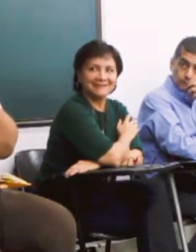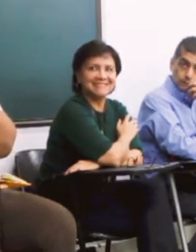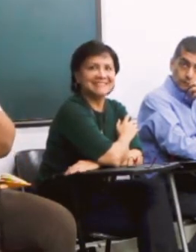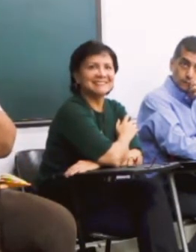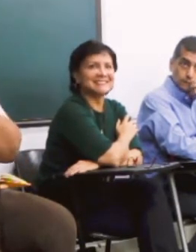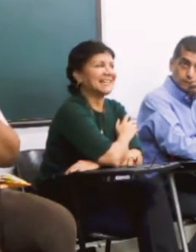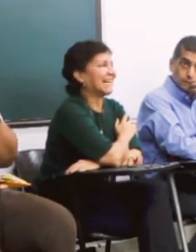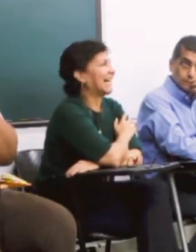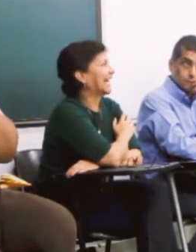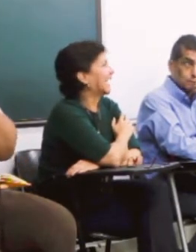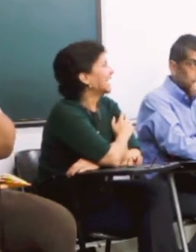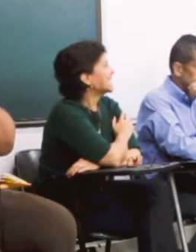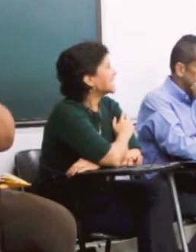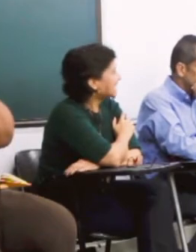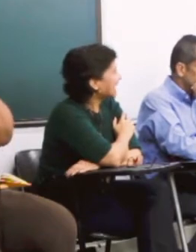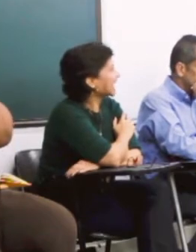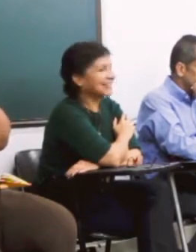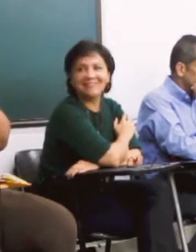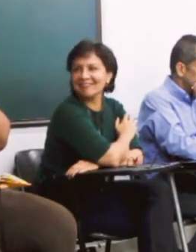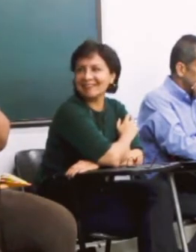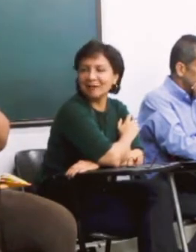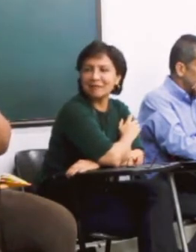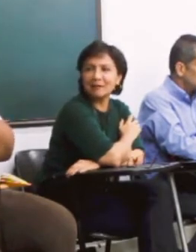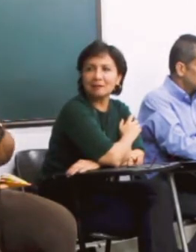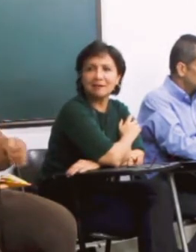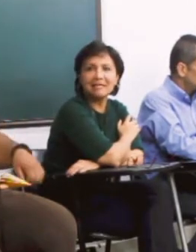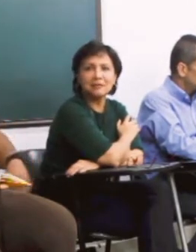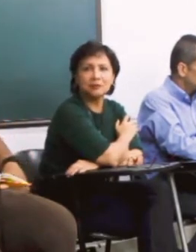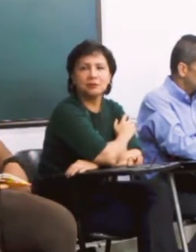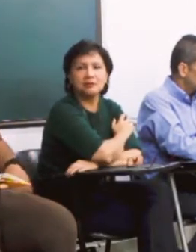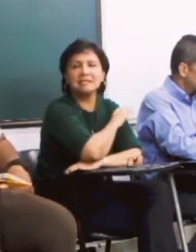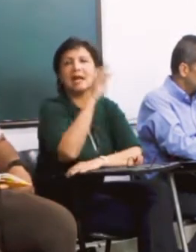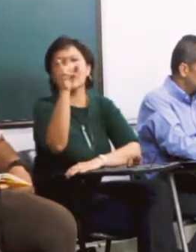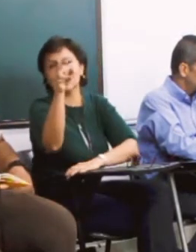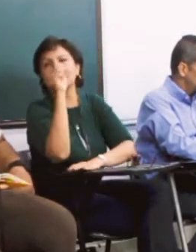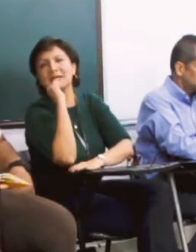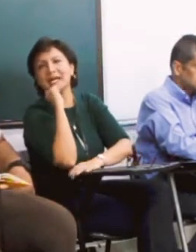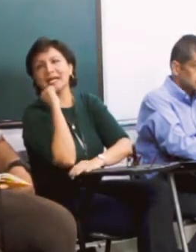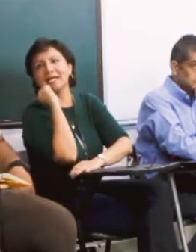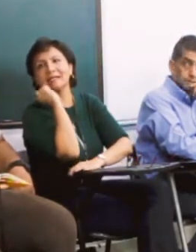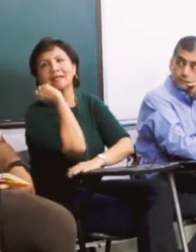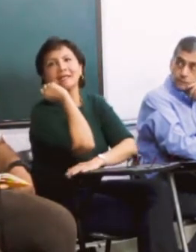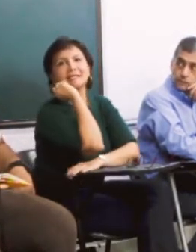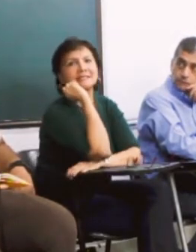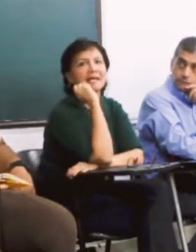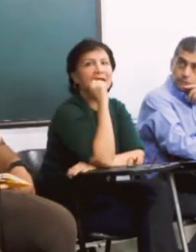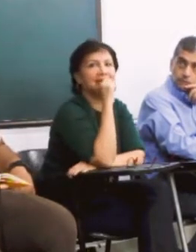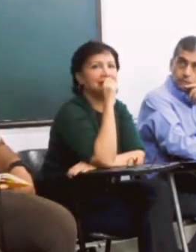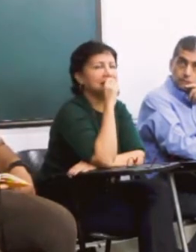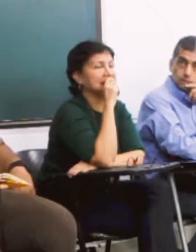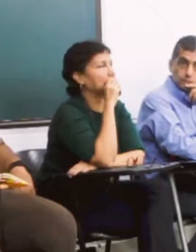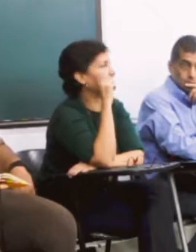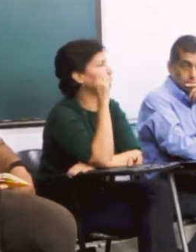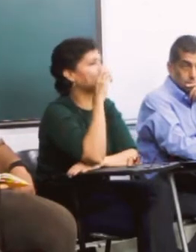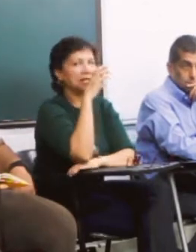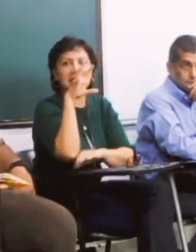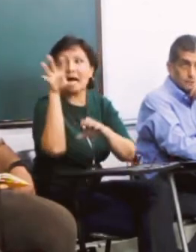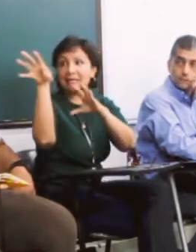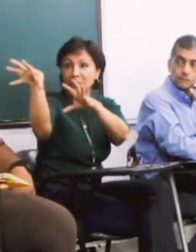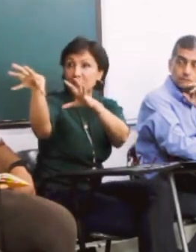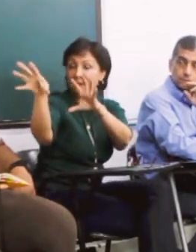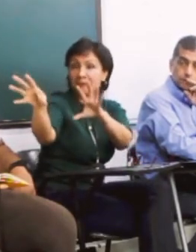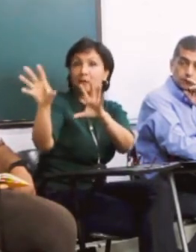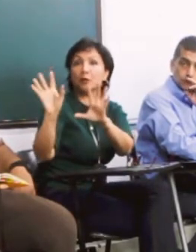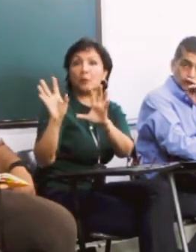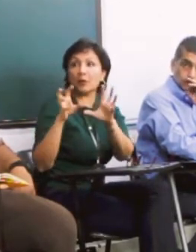Ahí está. Sergio Camilo. Entonces, también Jenny, sí, pues. Entonces,